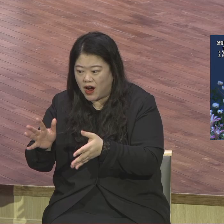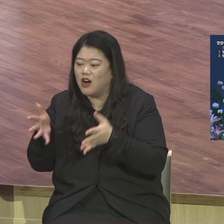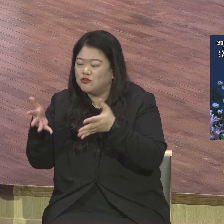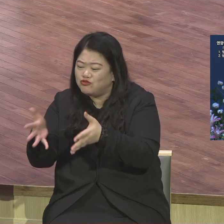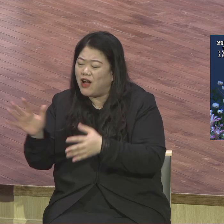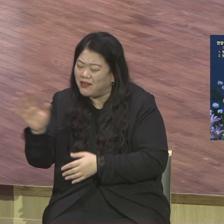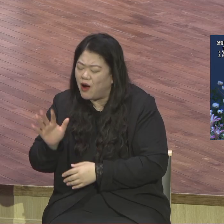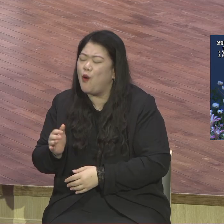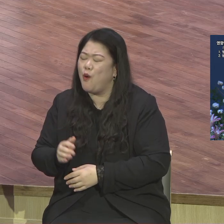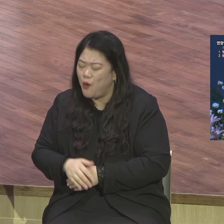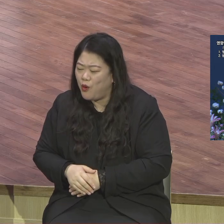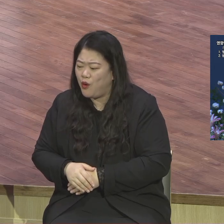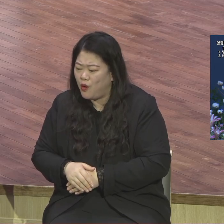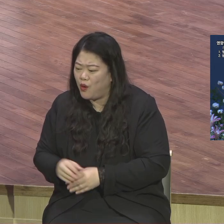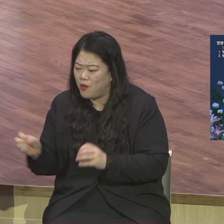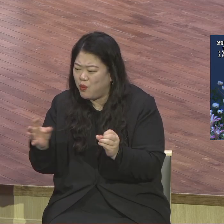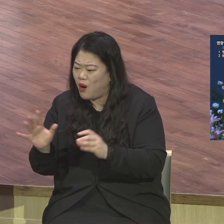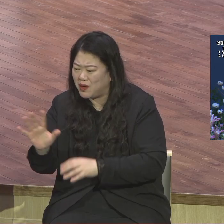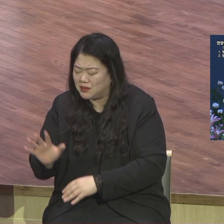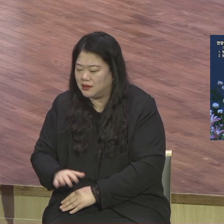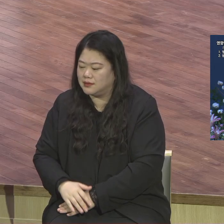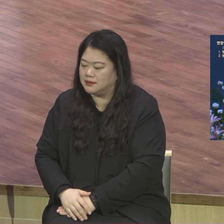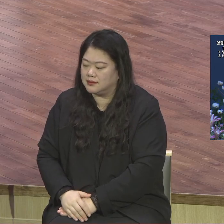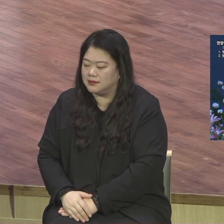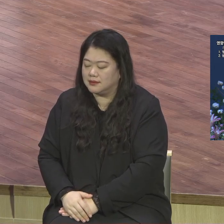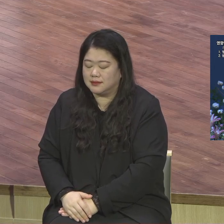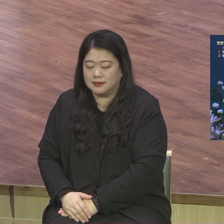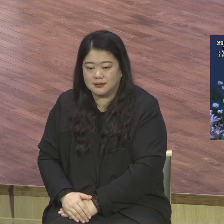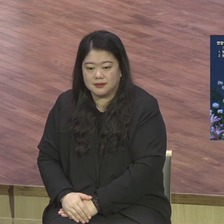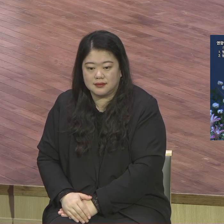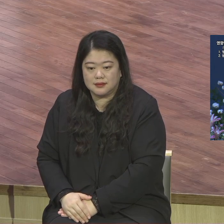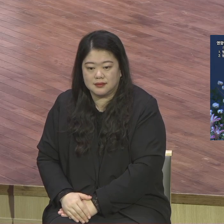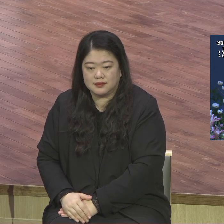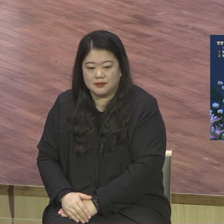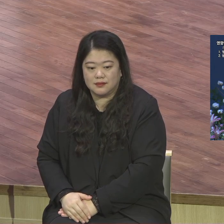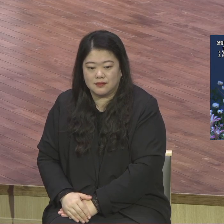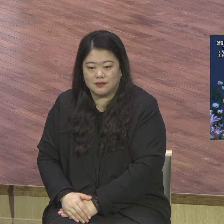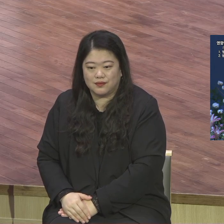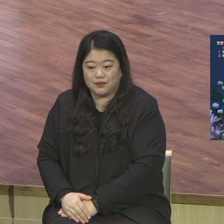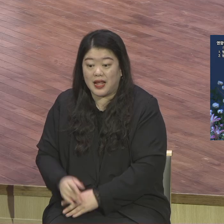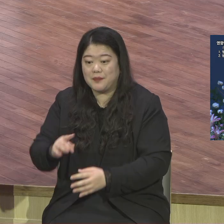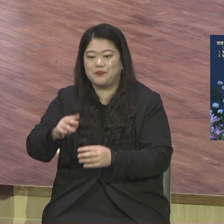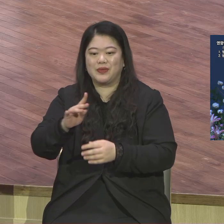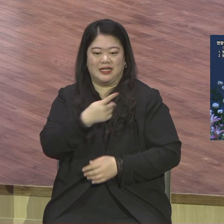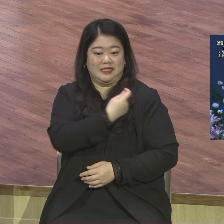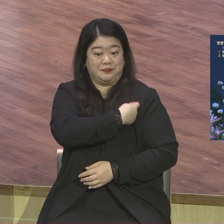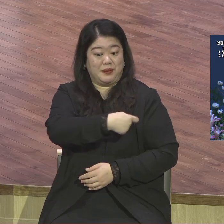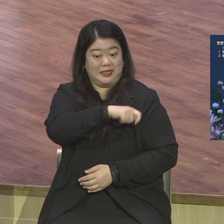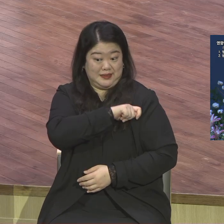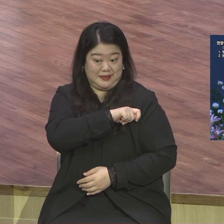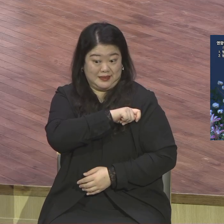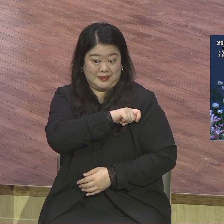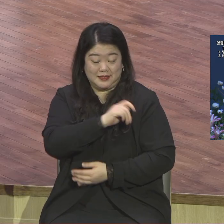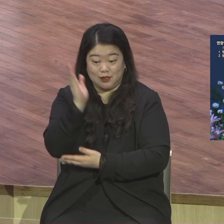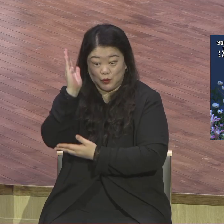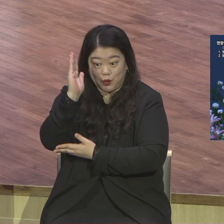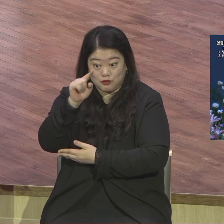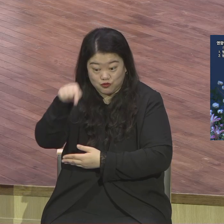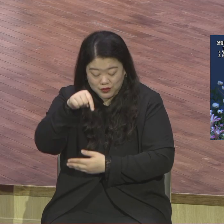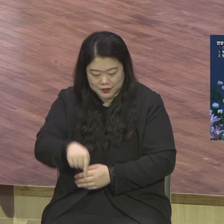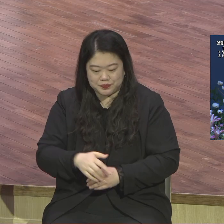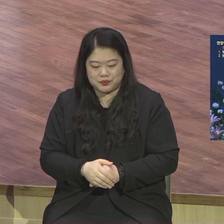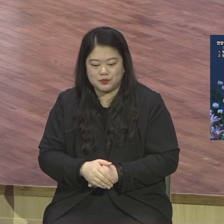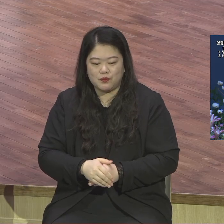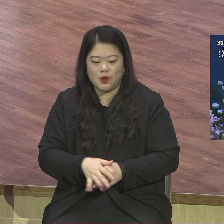스페인 기억원에 이런 말이 있어요. 화살은 심장을 관통하고